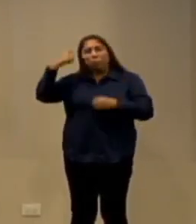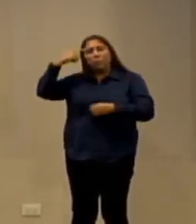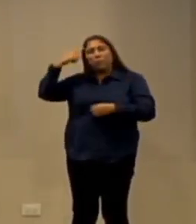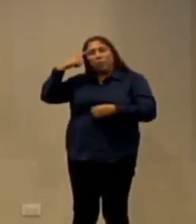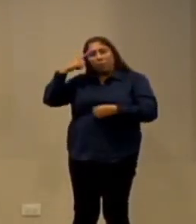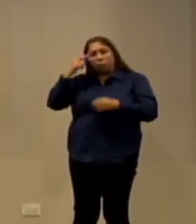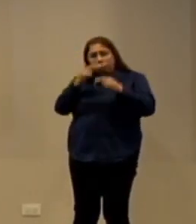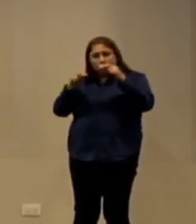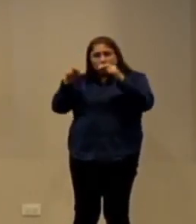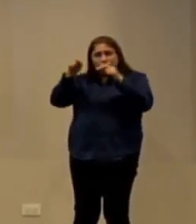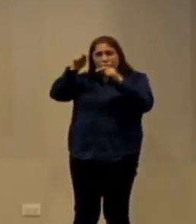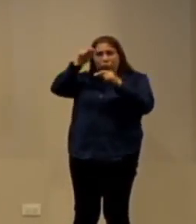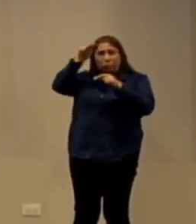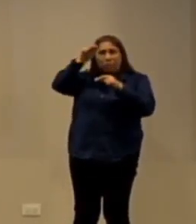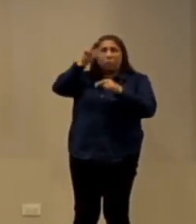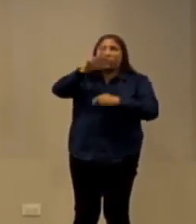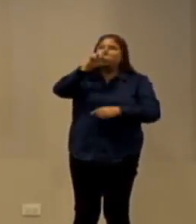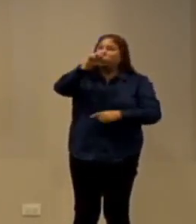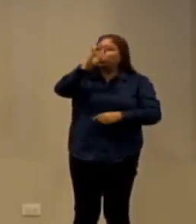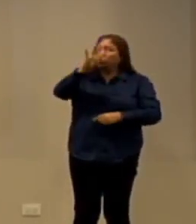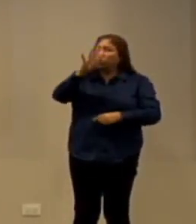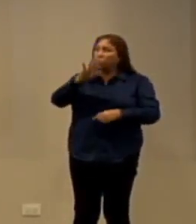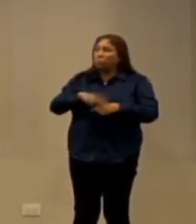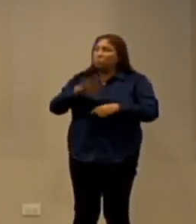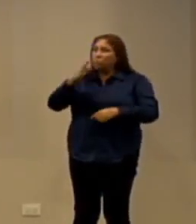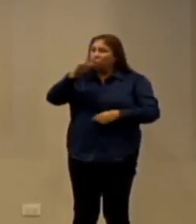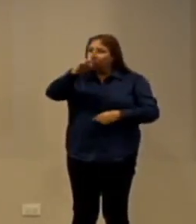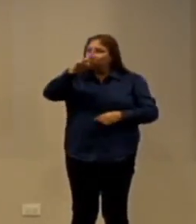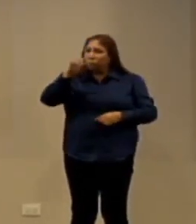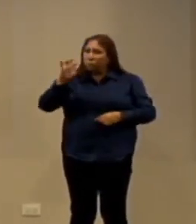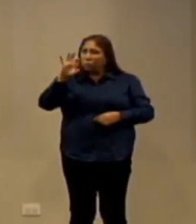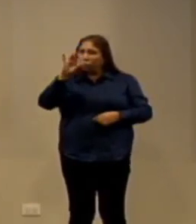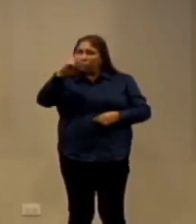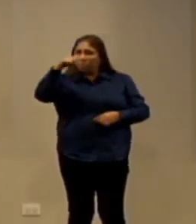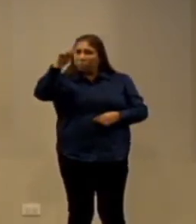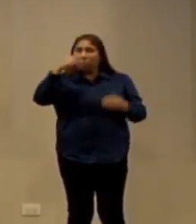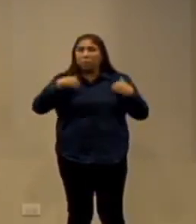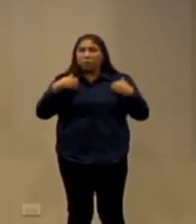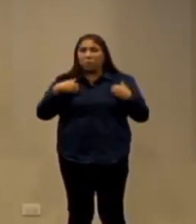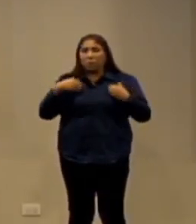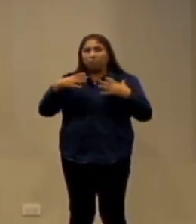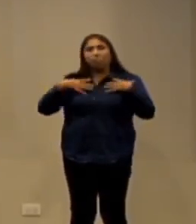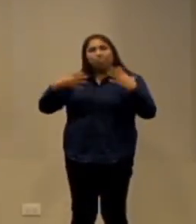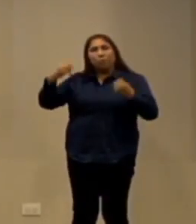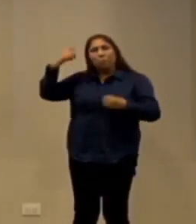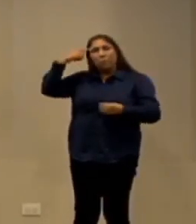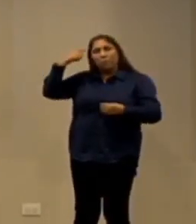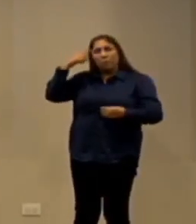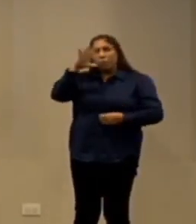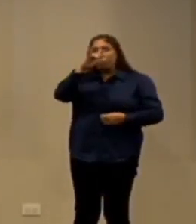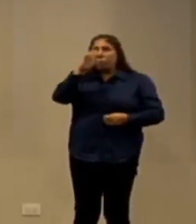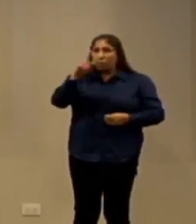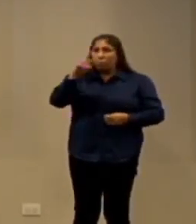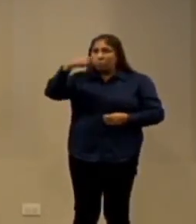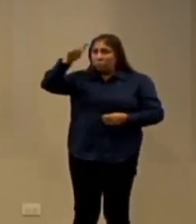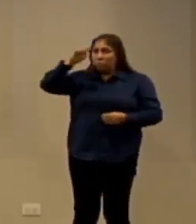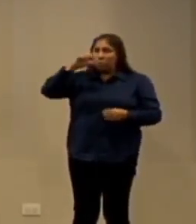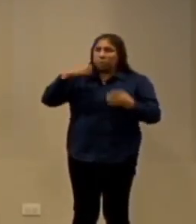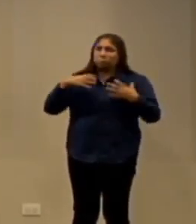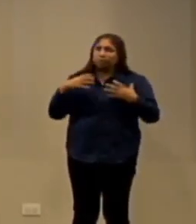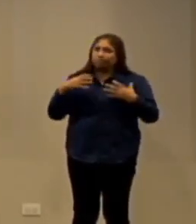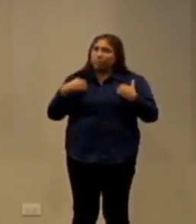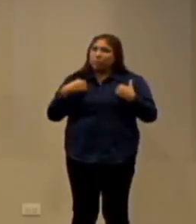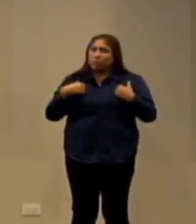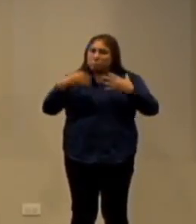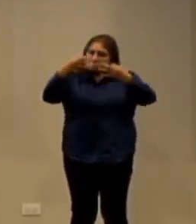del 2.4%, ¿no? Estamos hablando, miren las cantidades, 209 millones que tiene salud mental y 81 millones de soles que tiene el programa